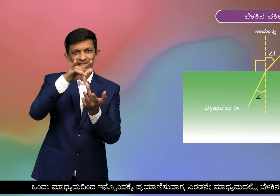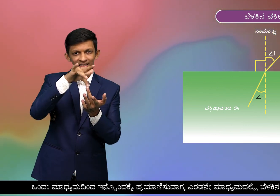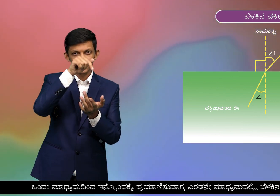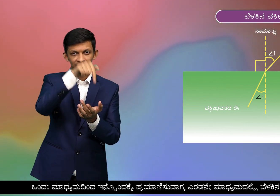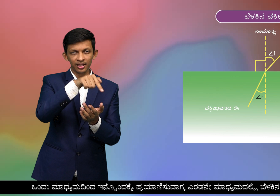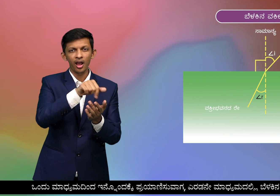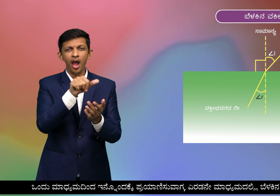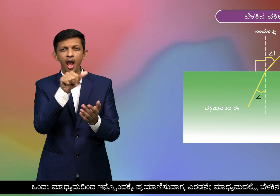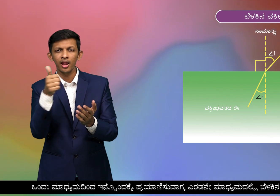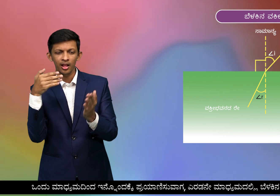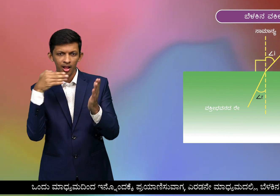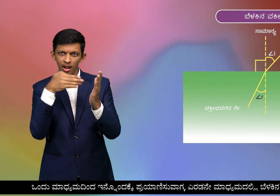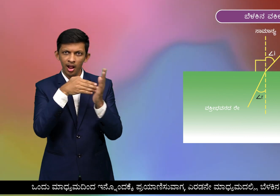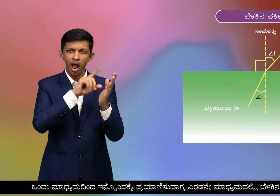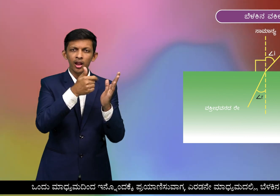ಬದಲಾಗುತ್ತದೆ